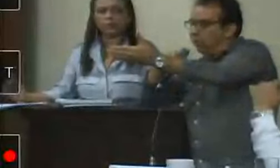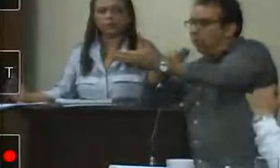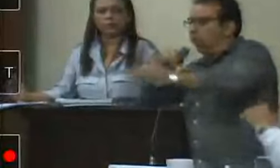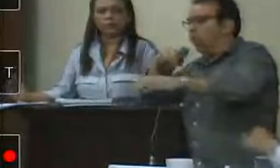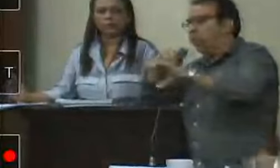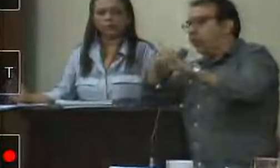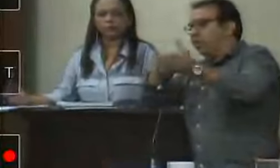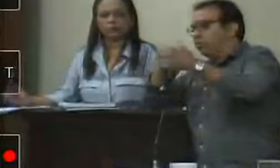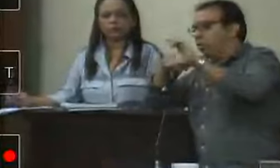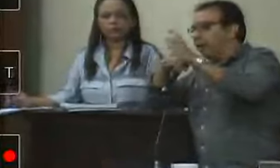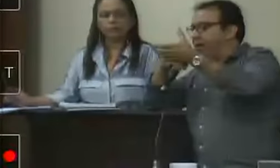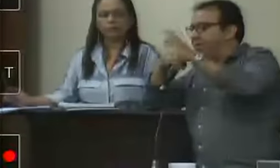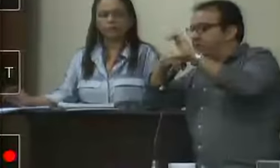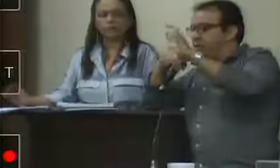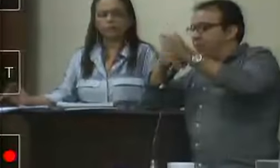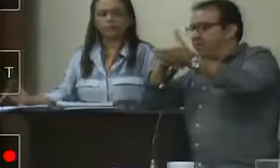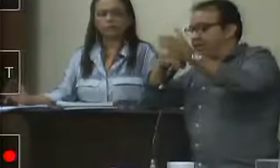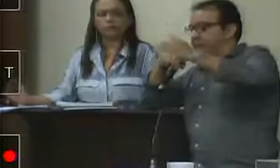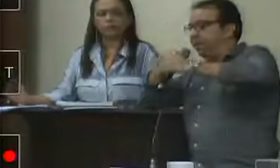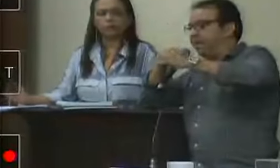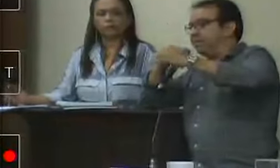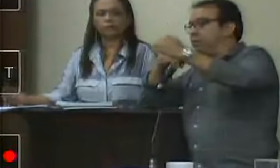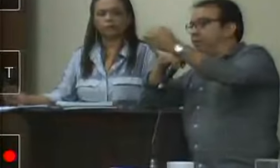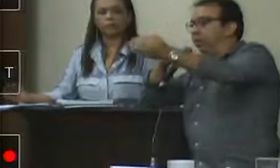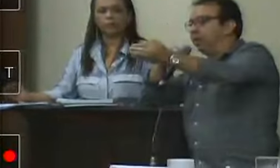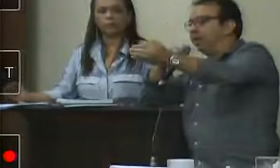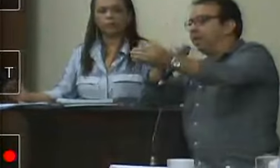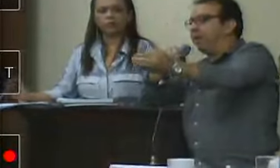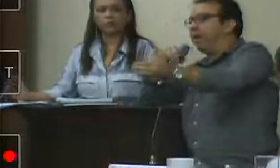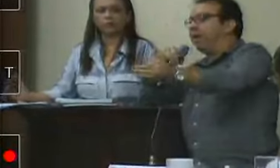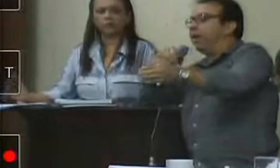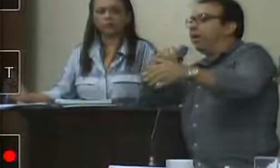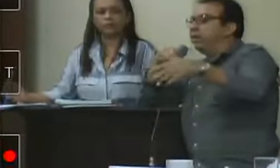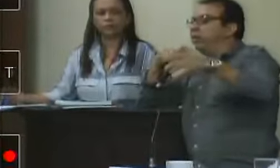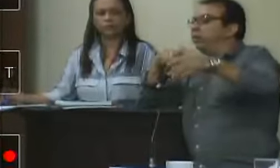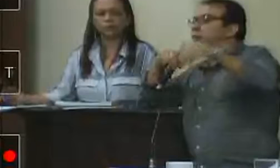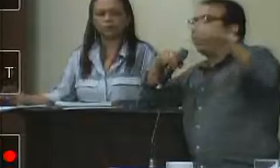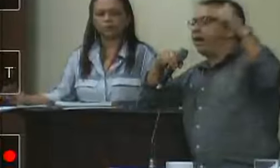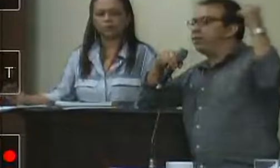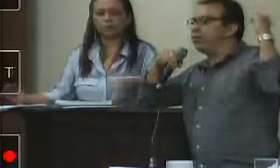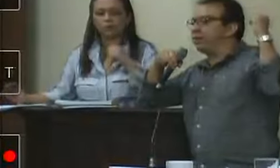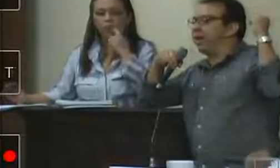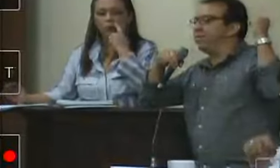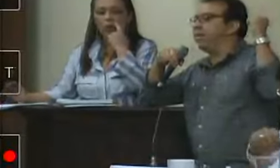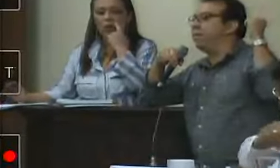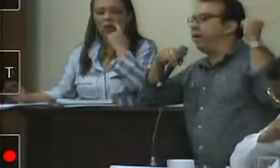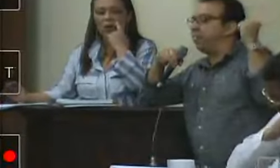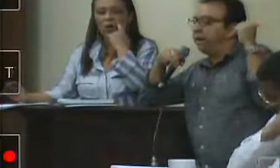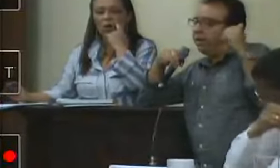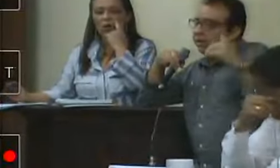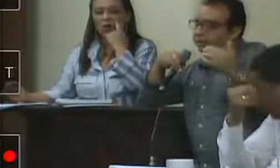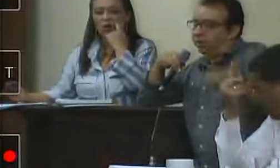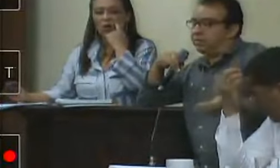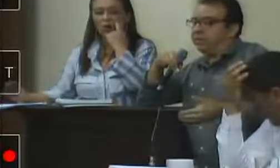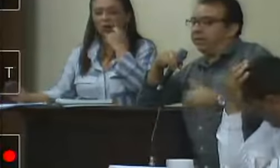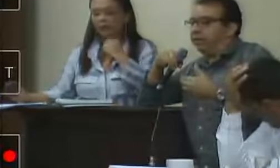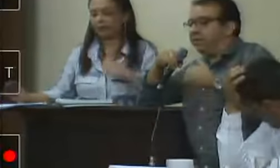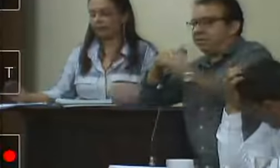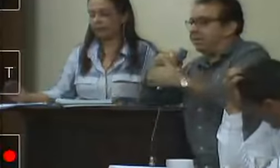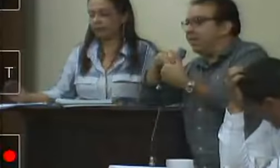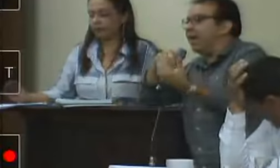você colocou, só que existe uma discrepância entre o valor da tabela e o que o médico quer receber. Então,